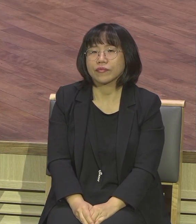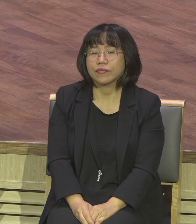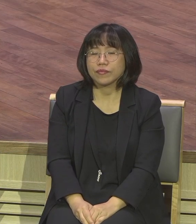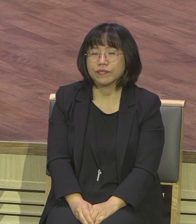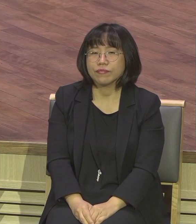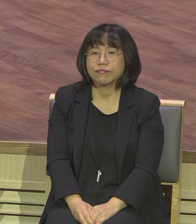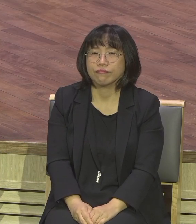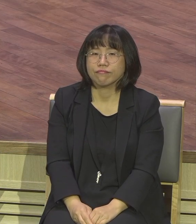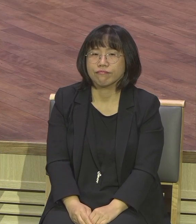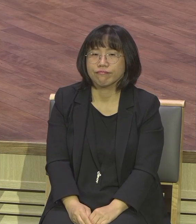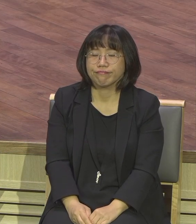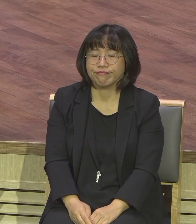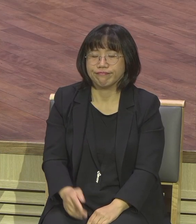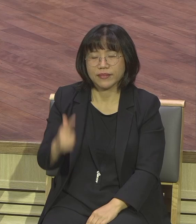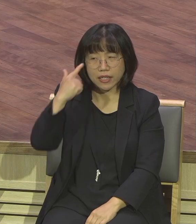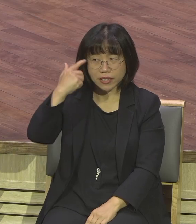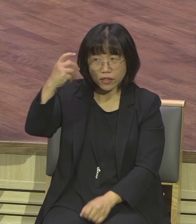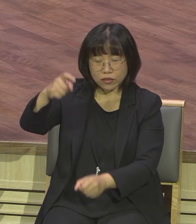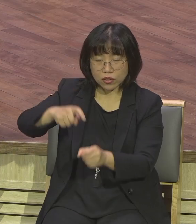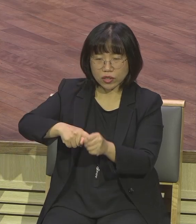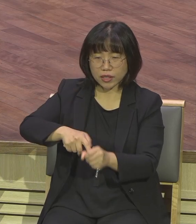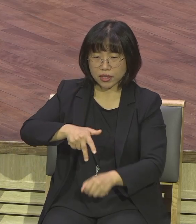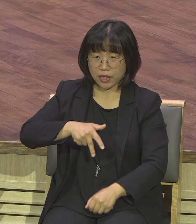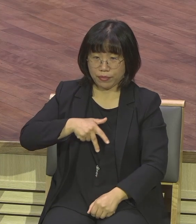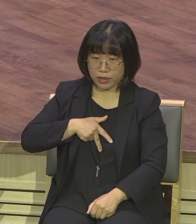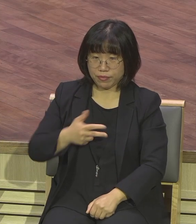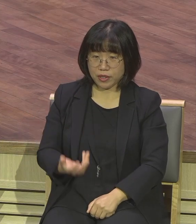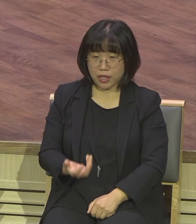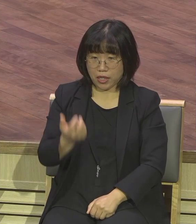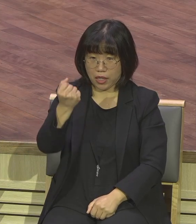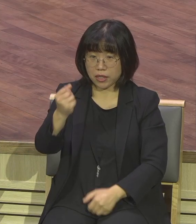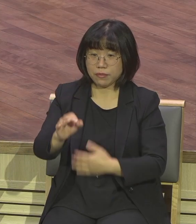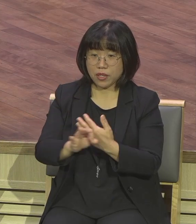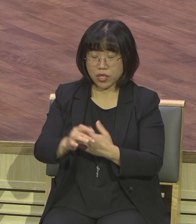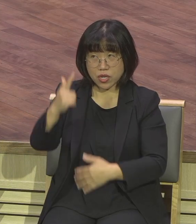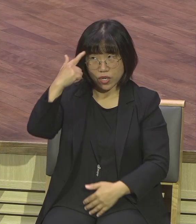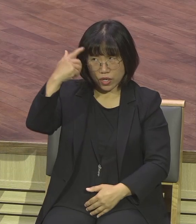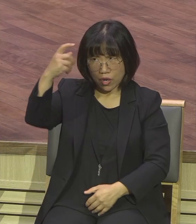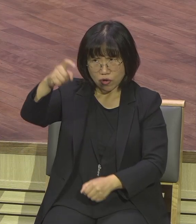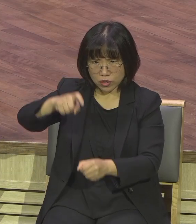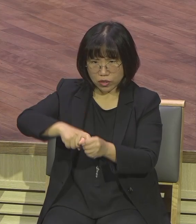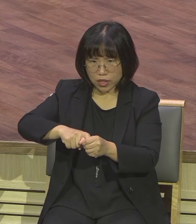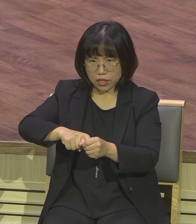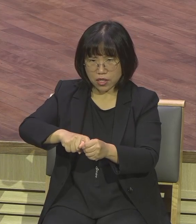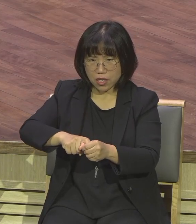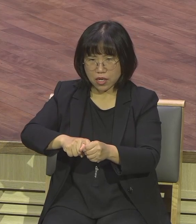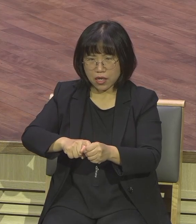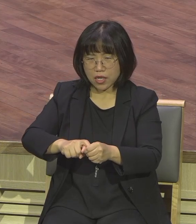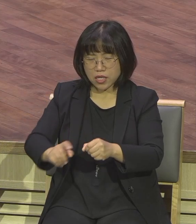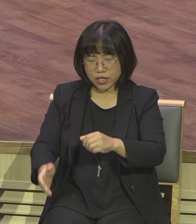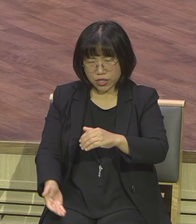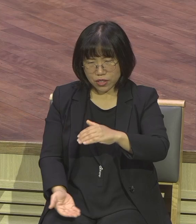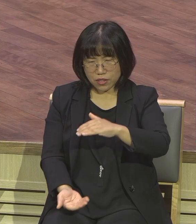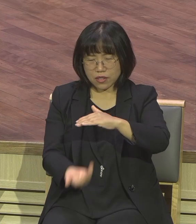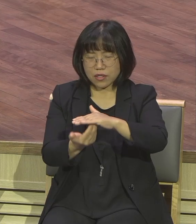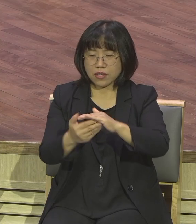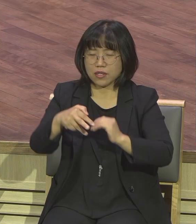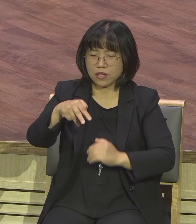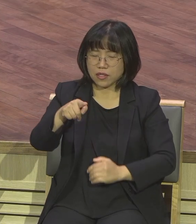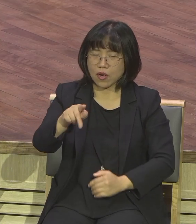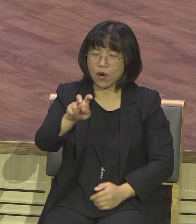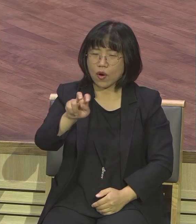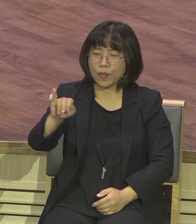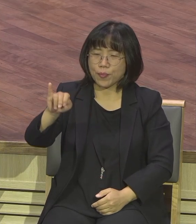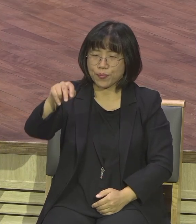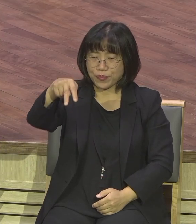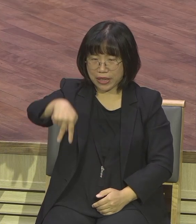그래야 뭐가 생깁니까? 우리 사람들 한 여러분 자부심 가져야 영적 이 서밋이란 말, 서밋 이건 최정상이거든요.